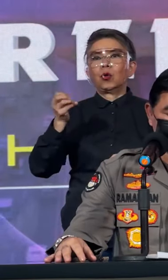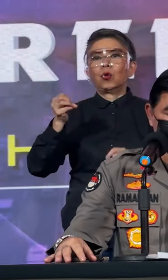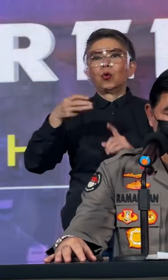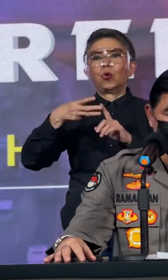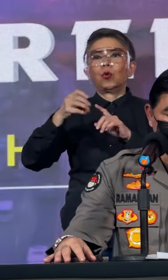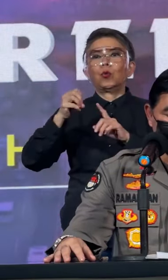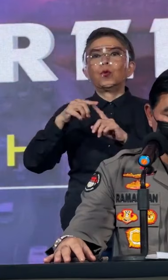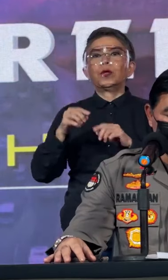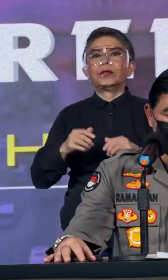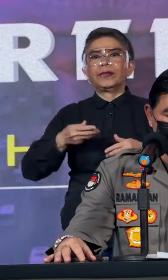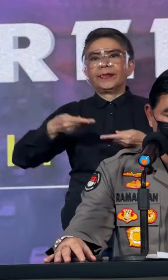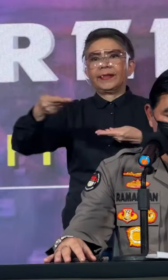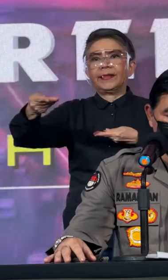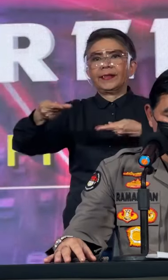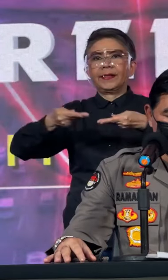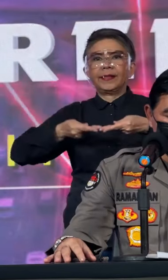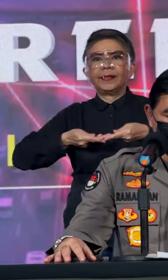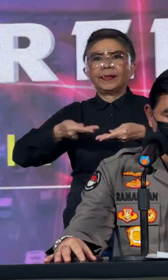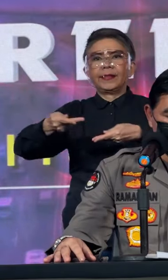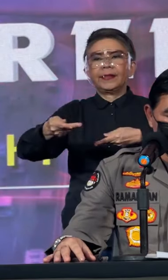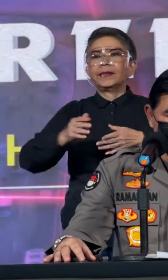trading.